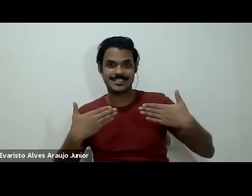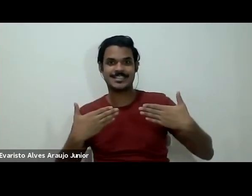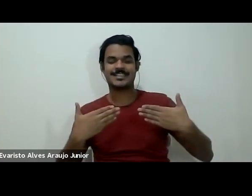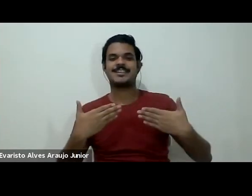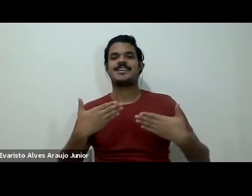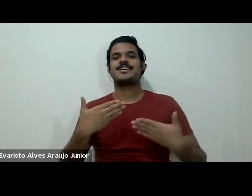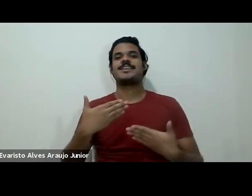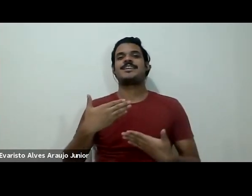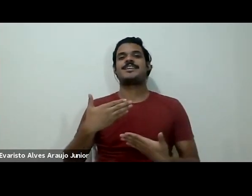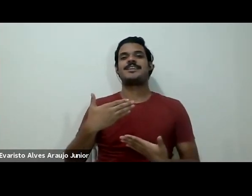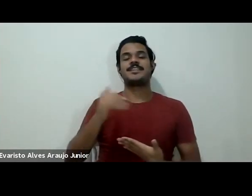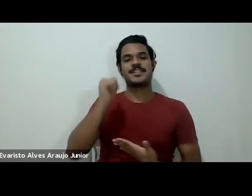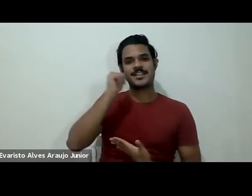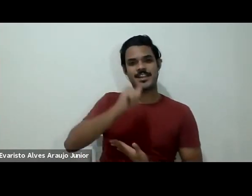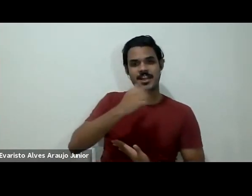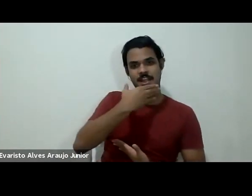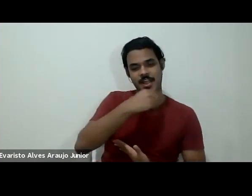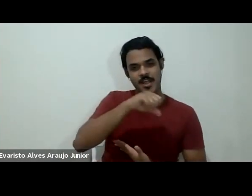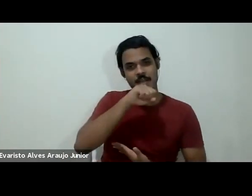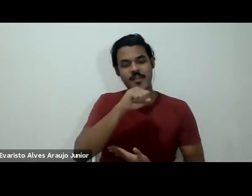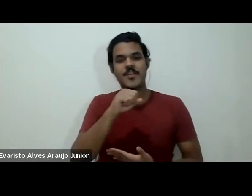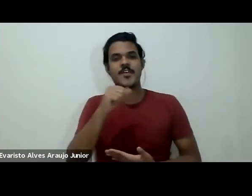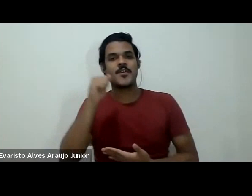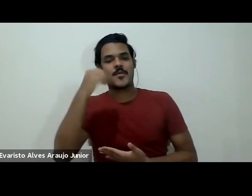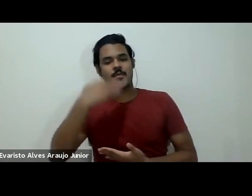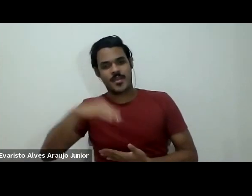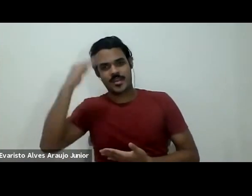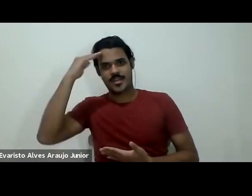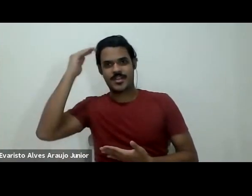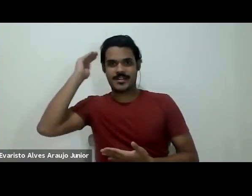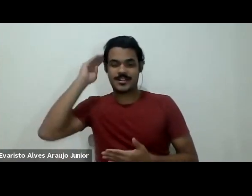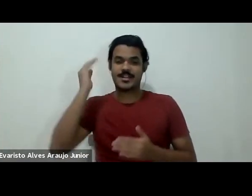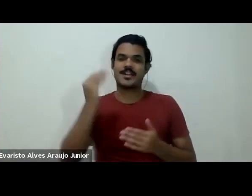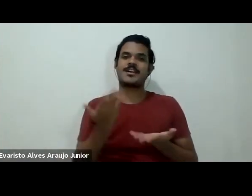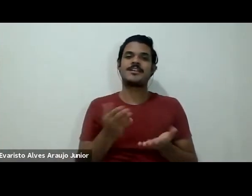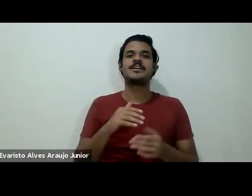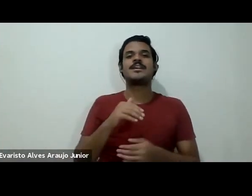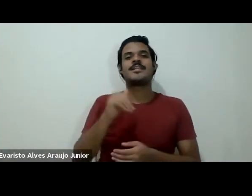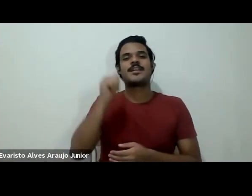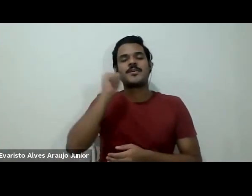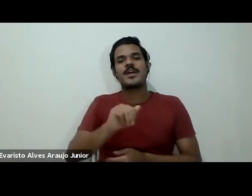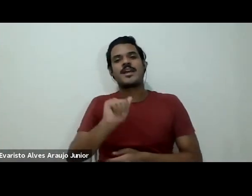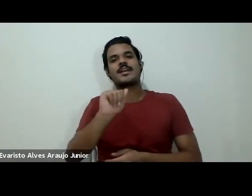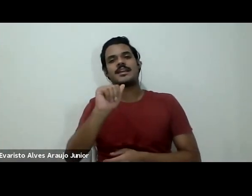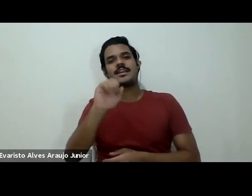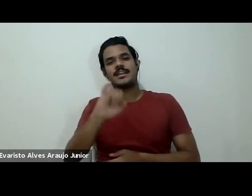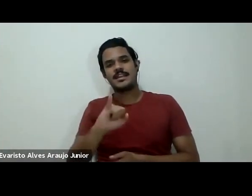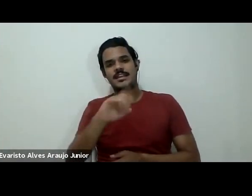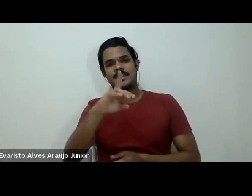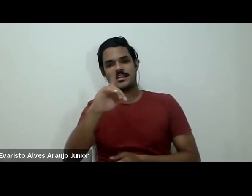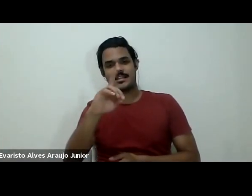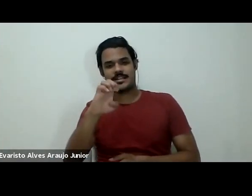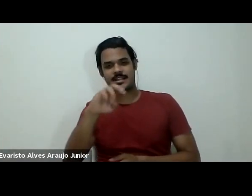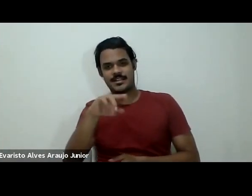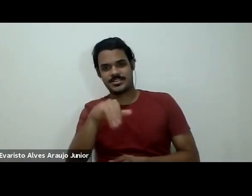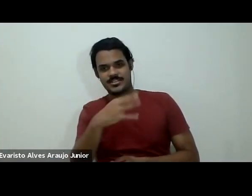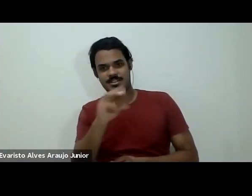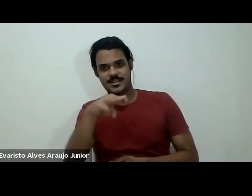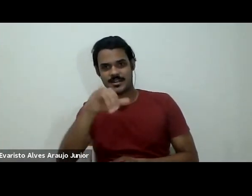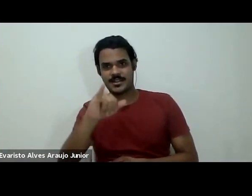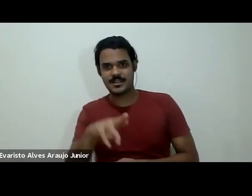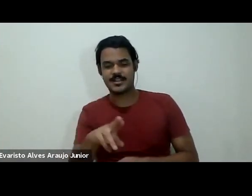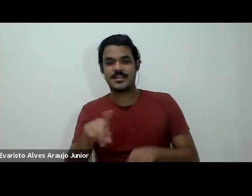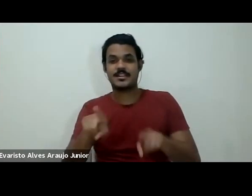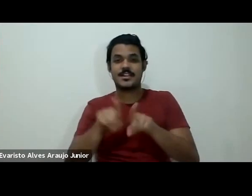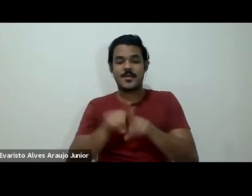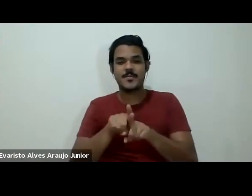mais velhos, a Yalorixá e Dejemi, a mãe de Neuza, a Iaquequere Zeni, que acabou de nos